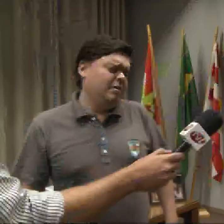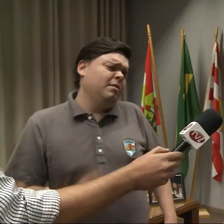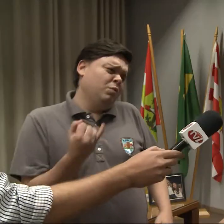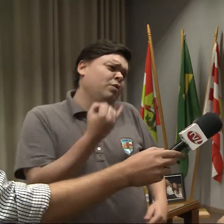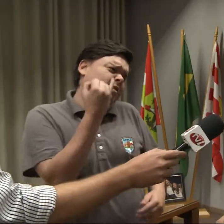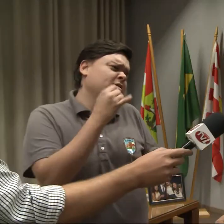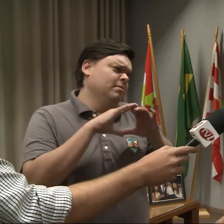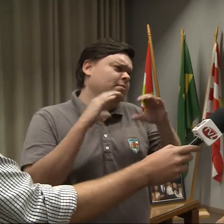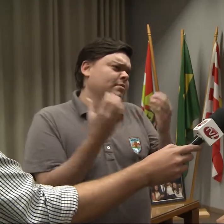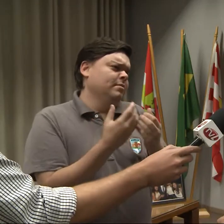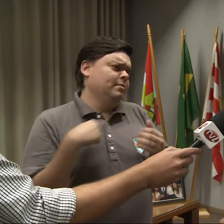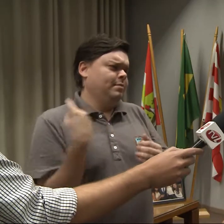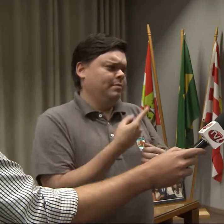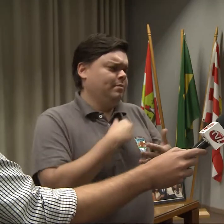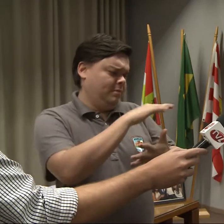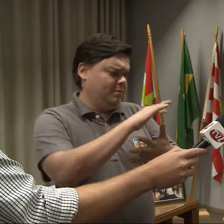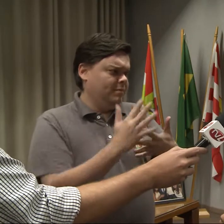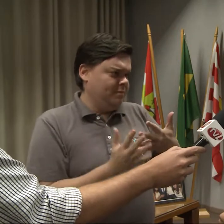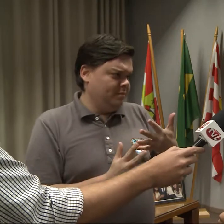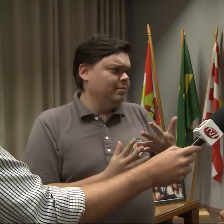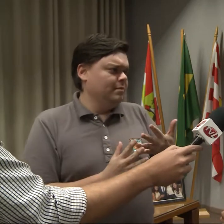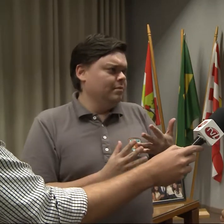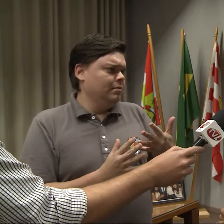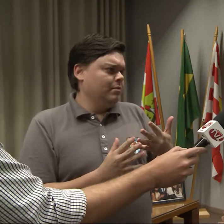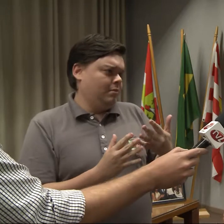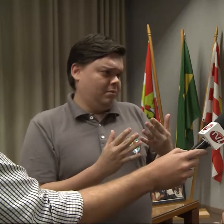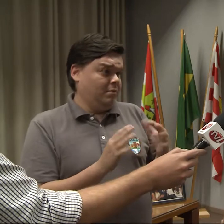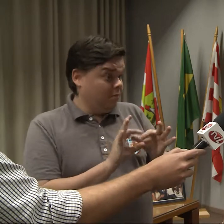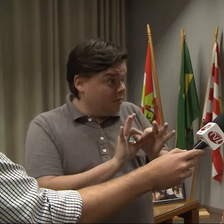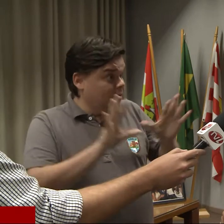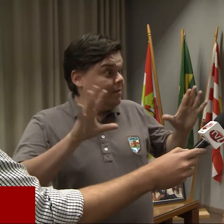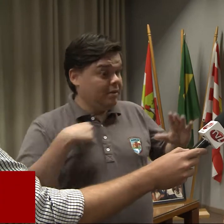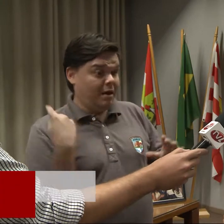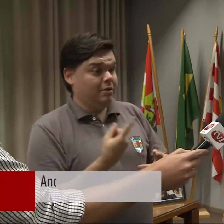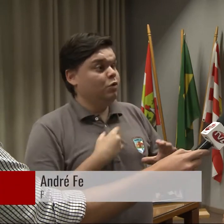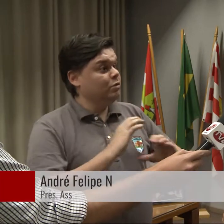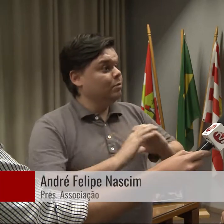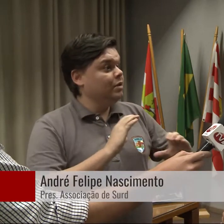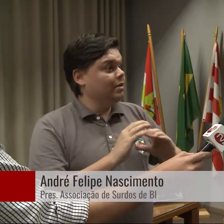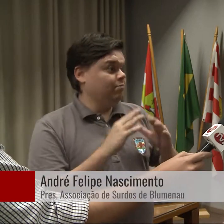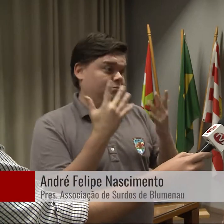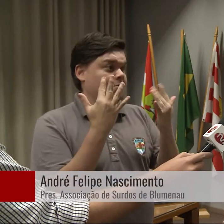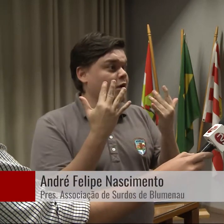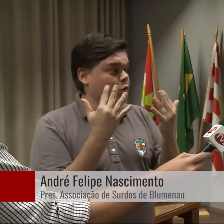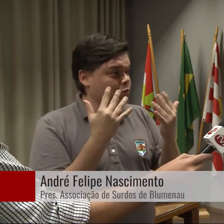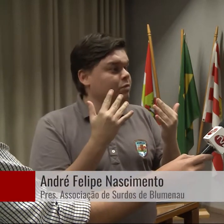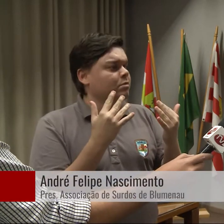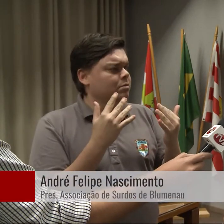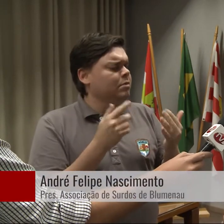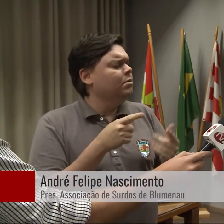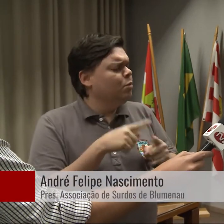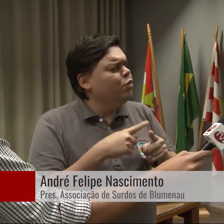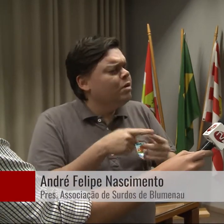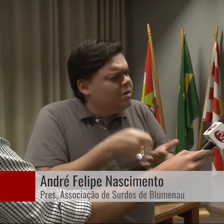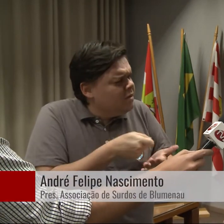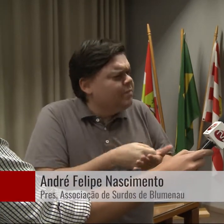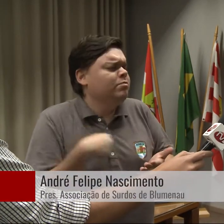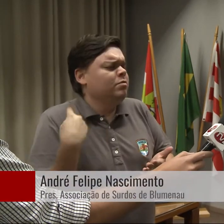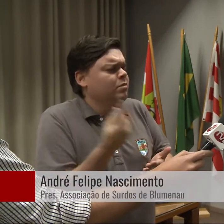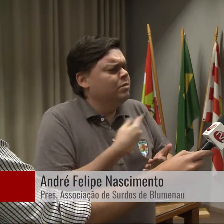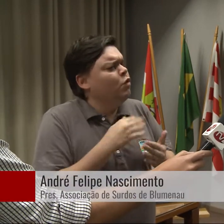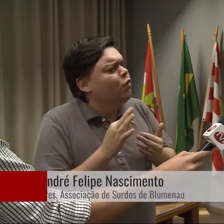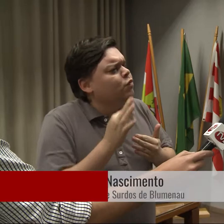lei. Isso é muito importante para nós, né, esse reconhecimento do Dia da Libras, né, a nossa comunicação,